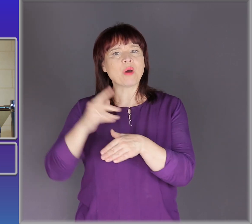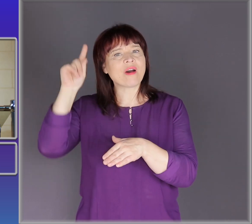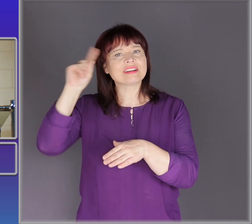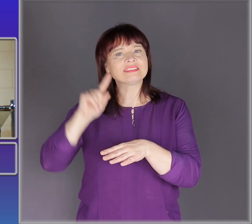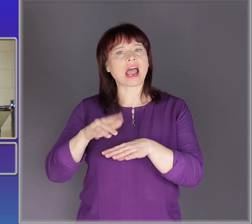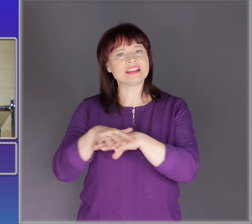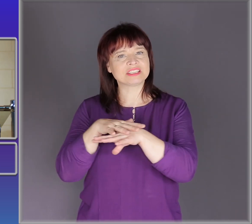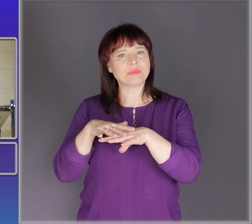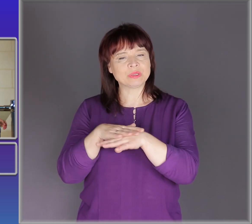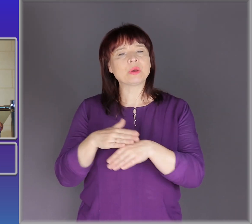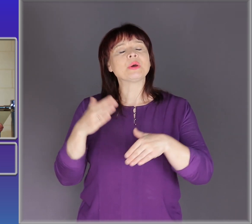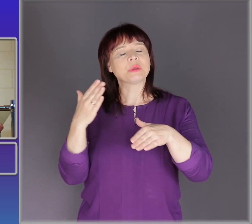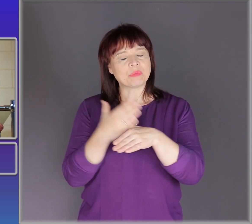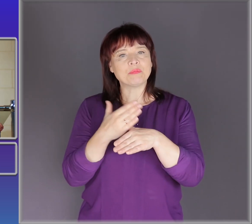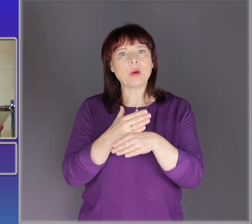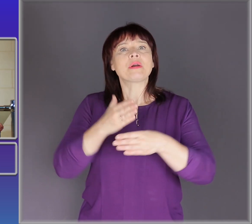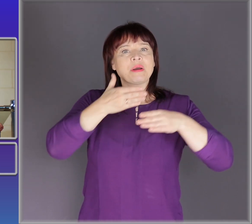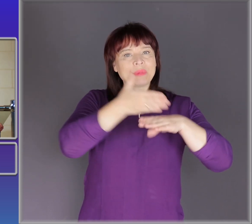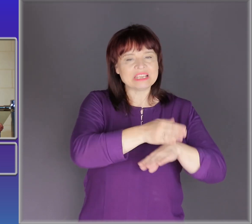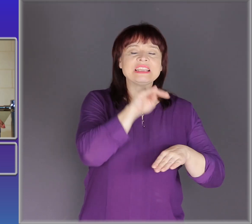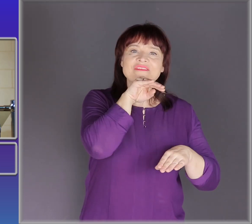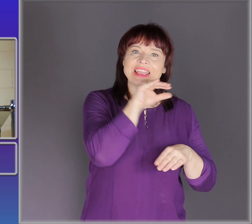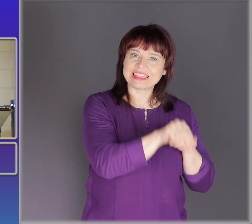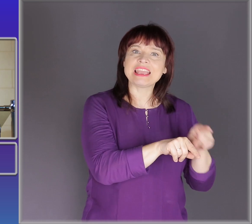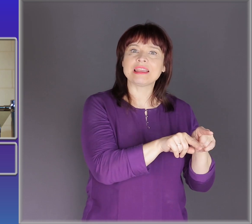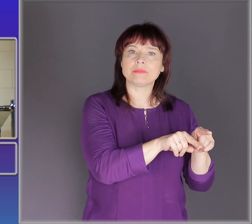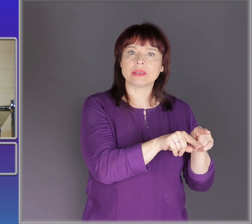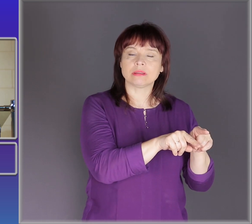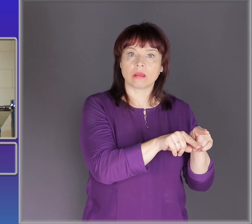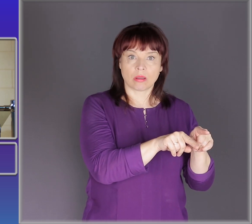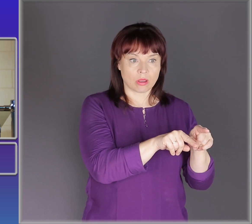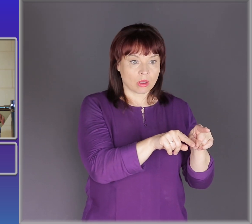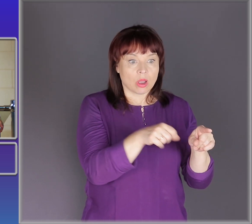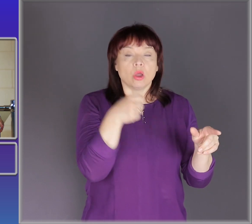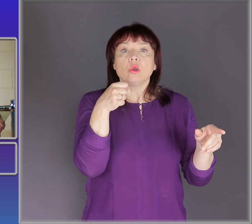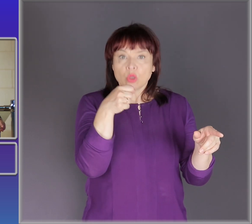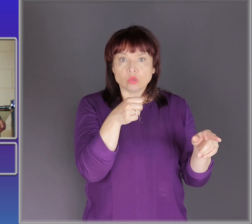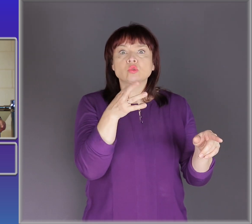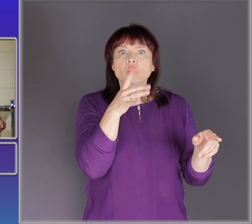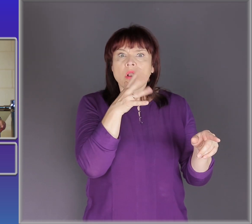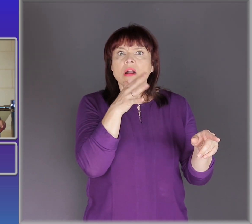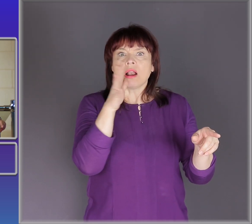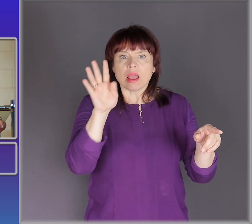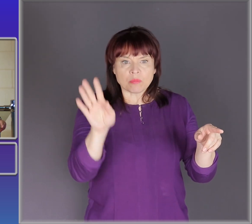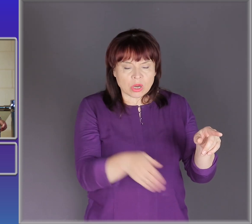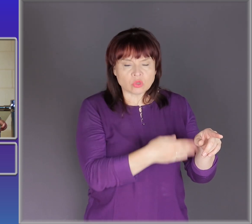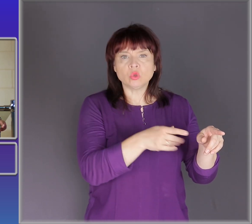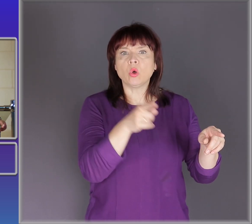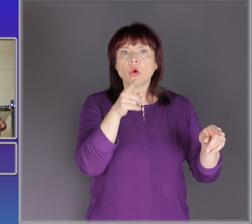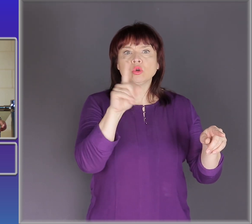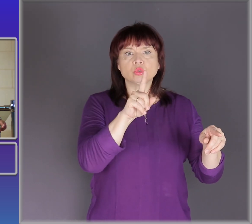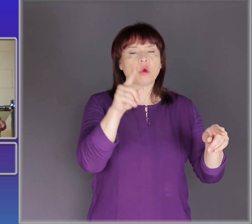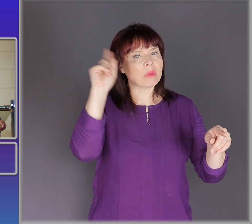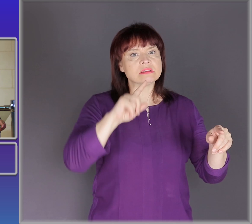прийти израилитянам в египет и потом до момента когда они вышли вы не помните сколько лет